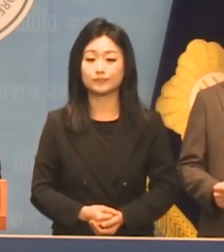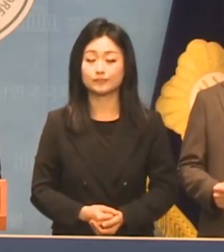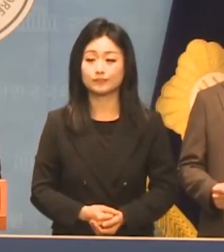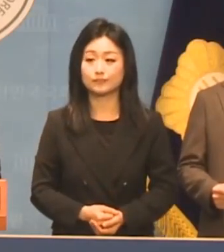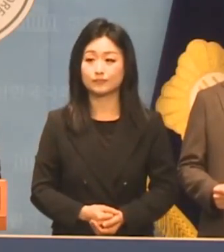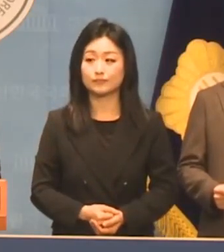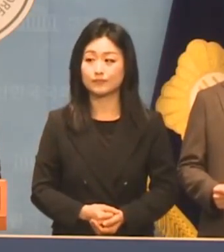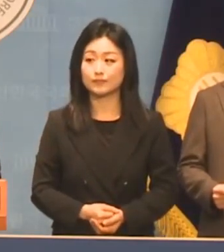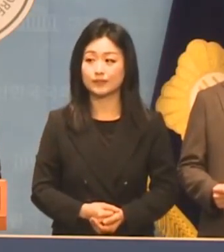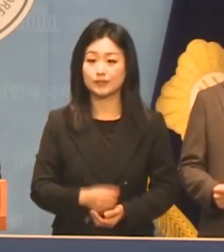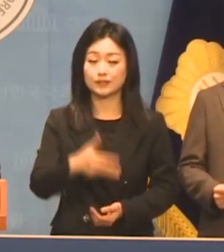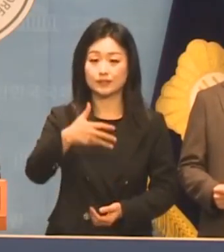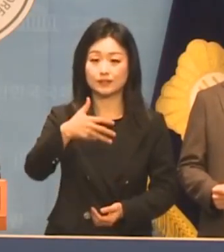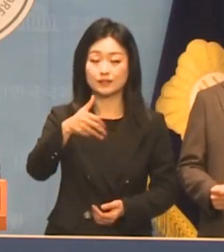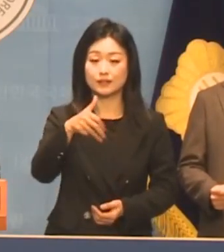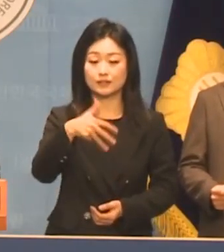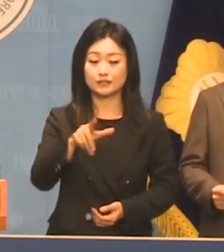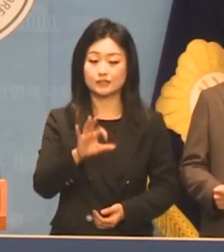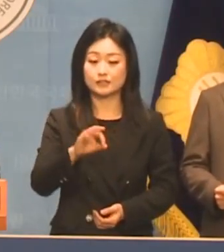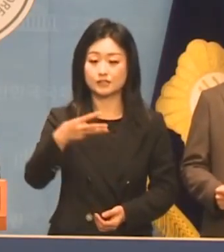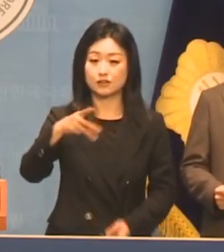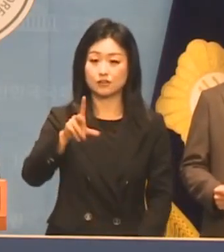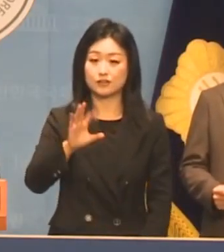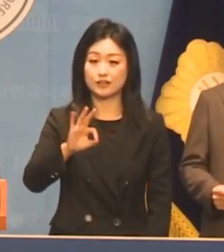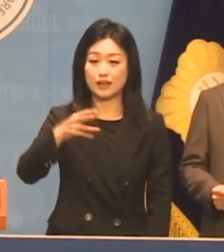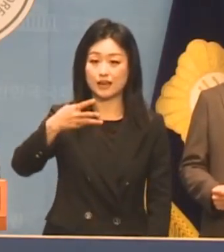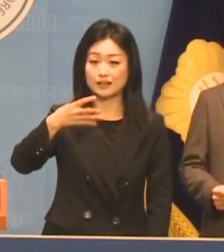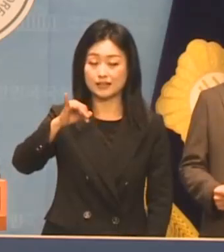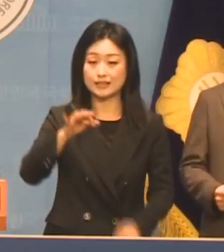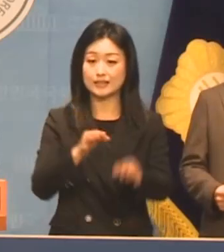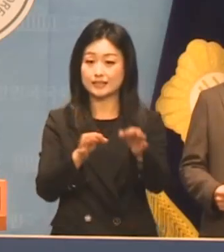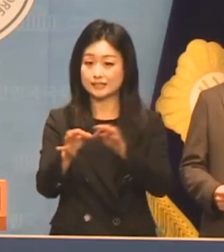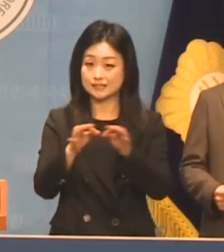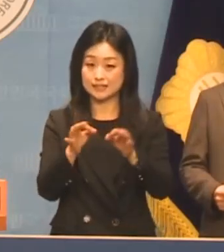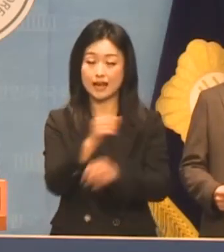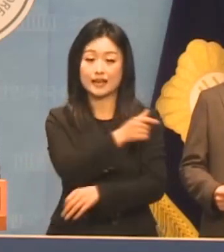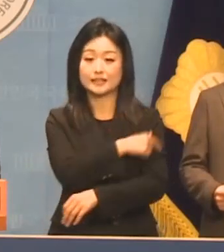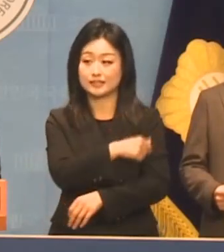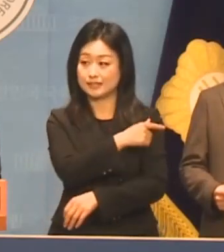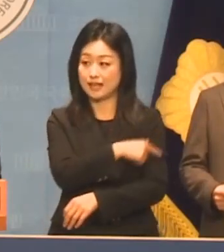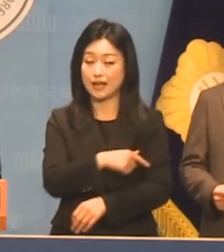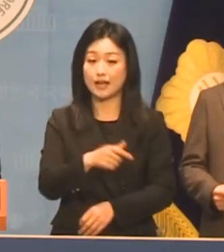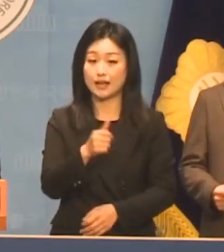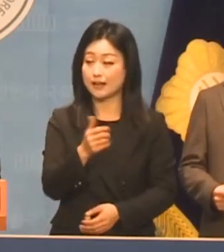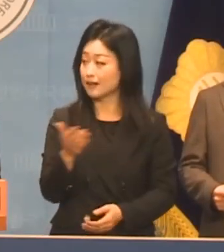청량리 종합시장 홍보기획 이사 이상열 이사님 오셨습니다.